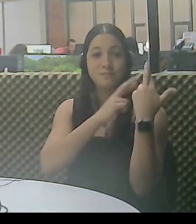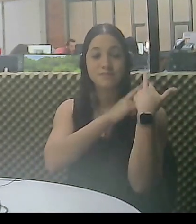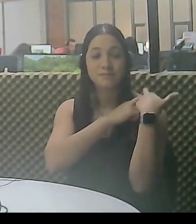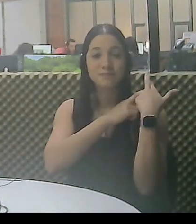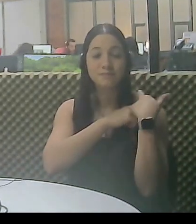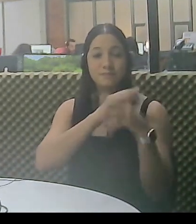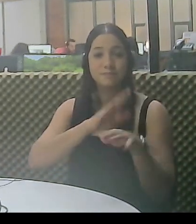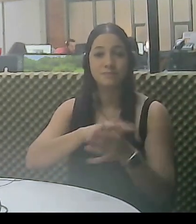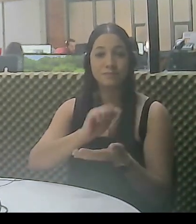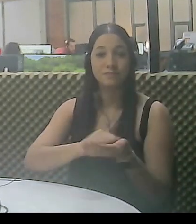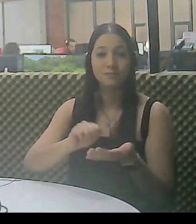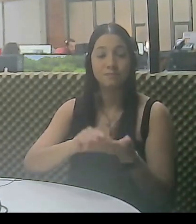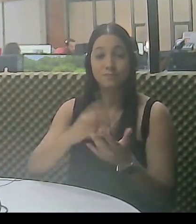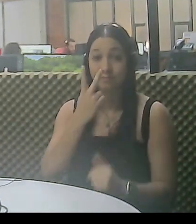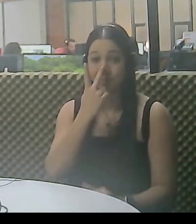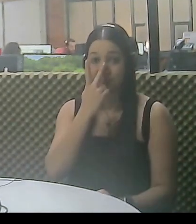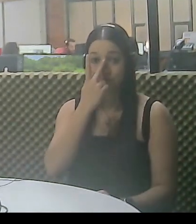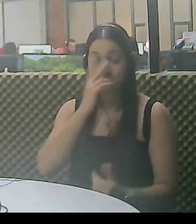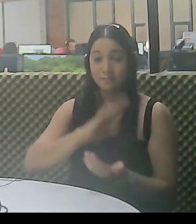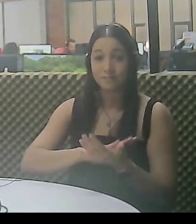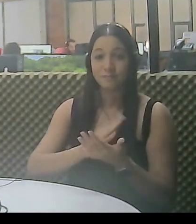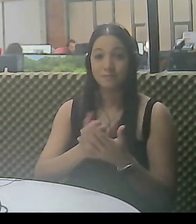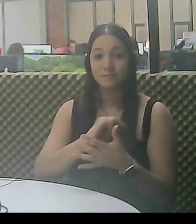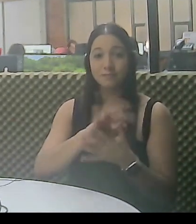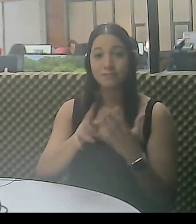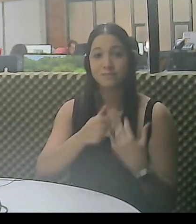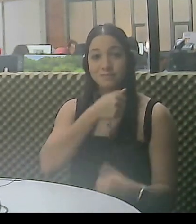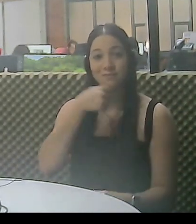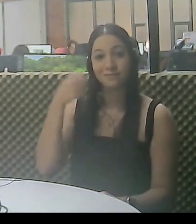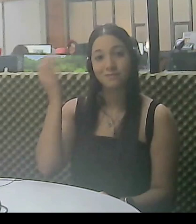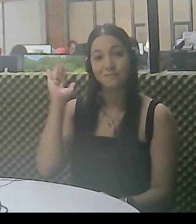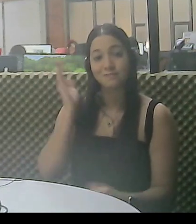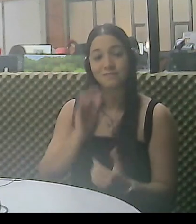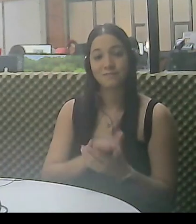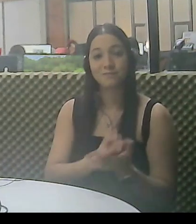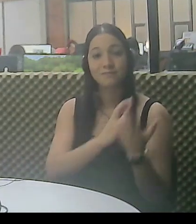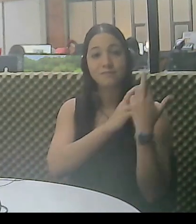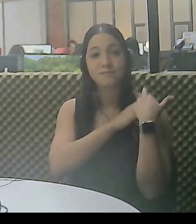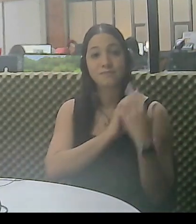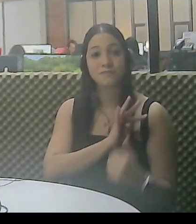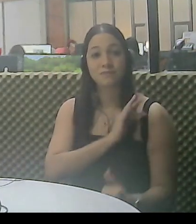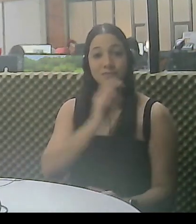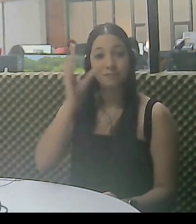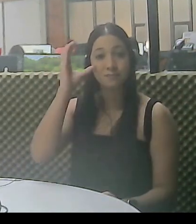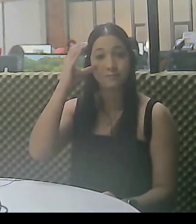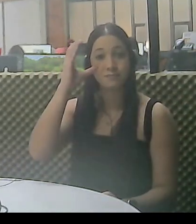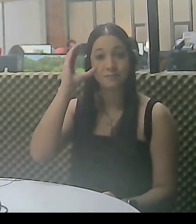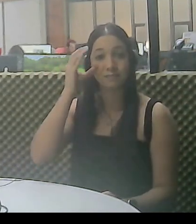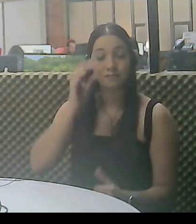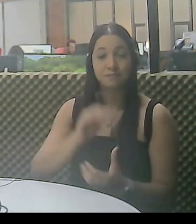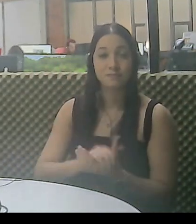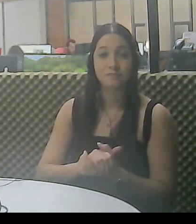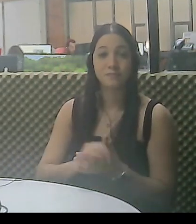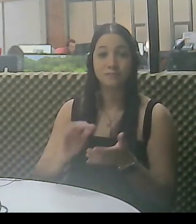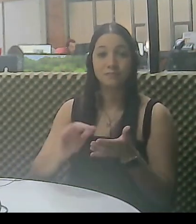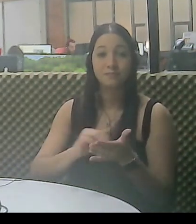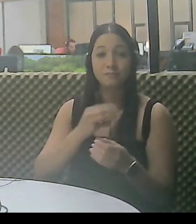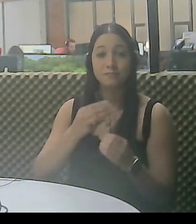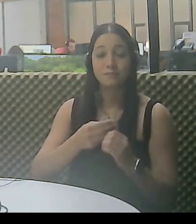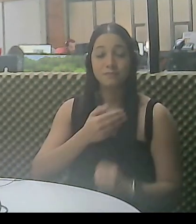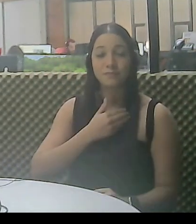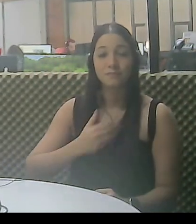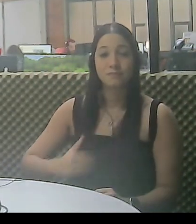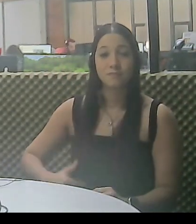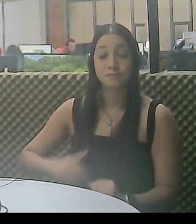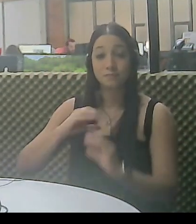Jornalista responsável pela edição, Vanessa Gianotti. Tradução em Libras, Amanda Valentim. Responsável técnico, Cristiano Silva.